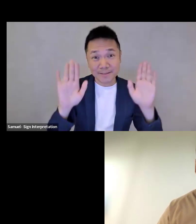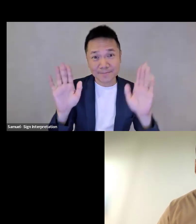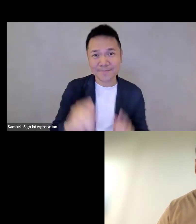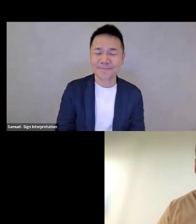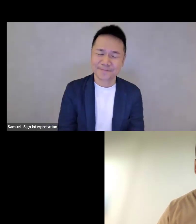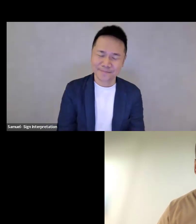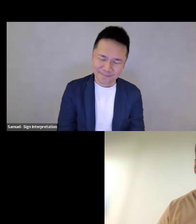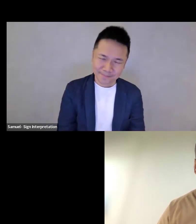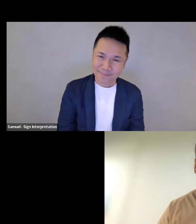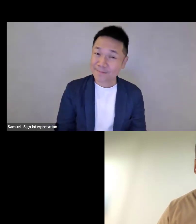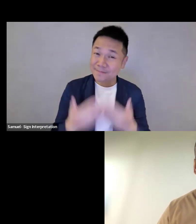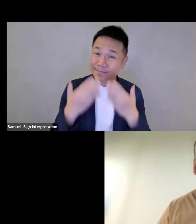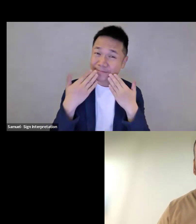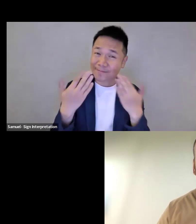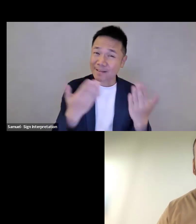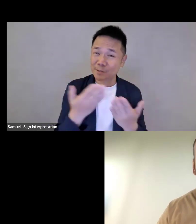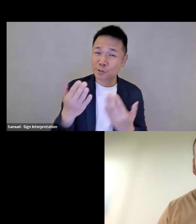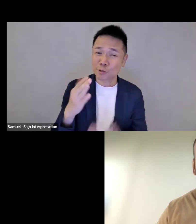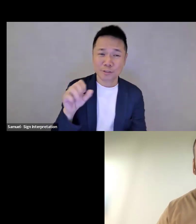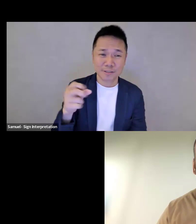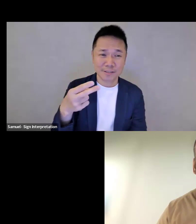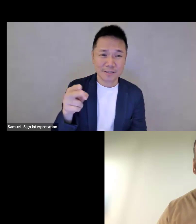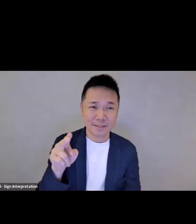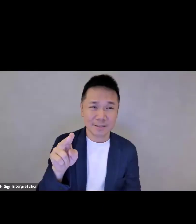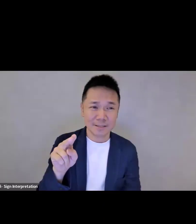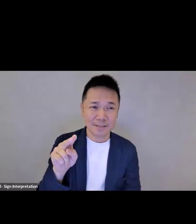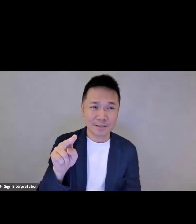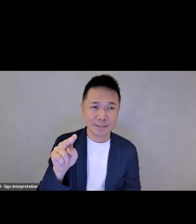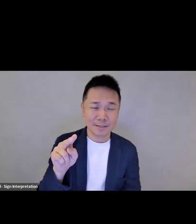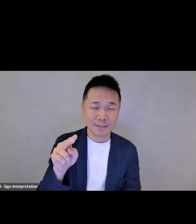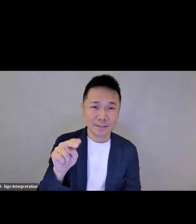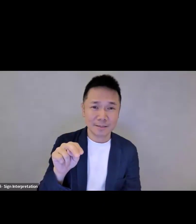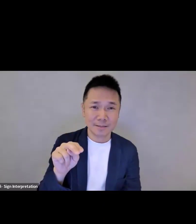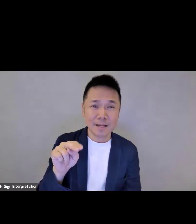些名字，看有谁想要发言的，